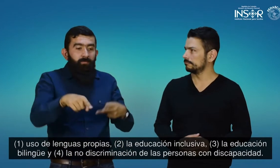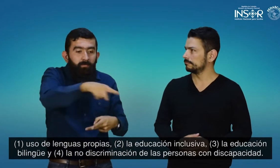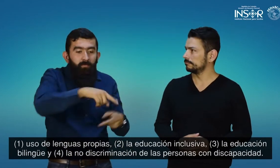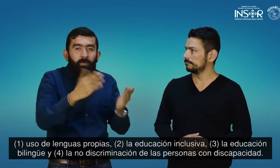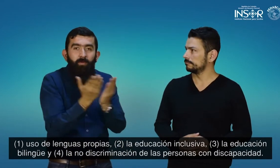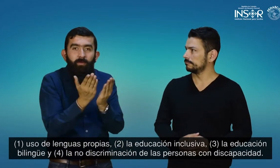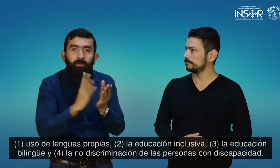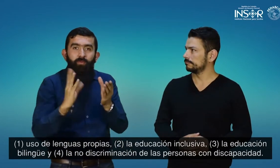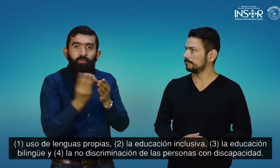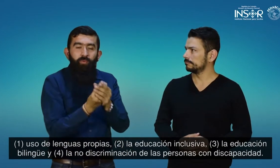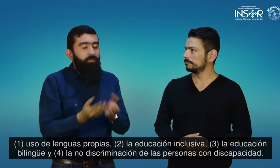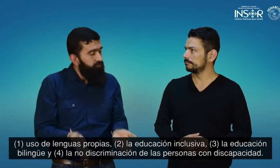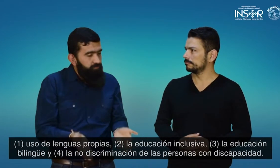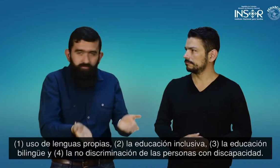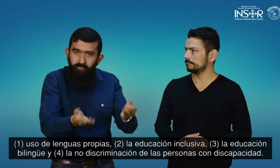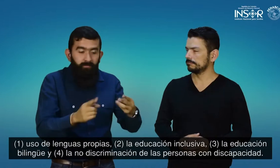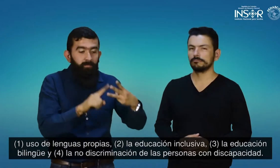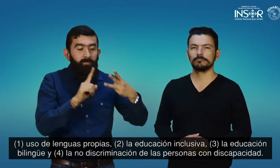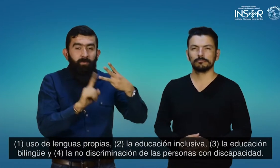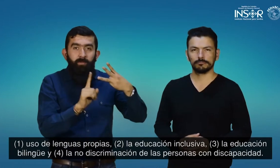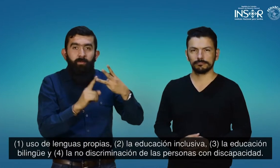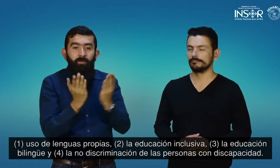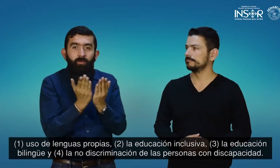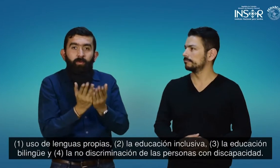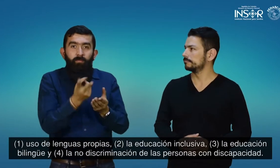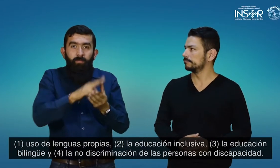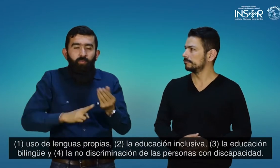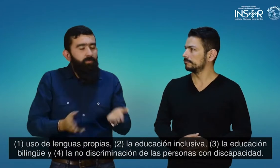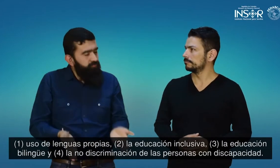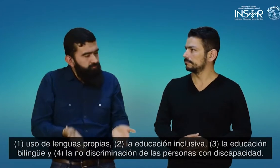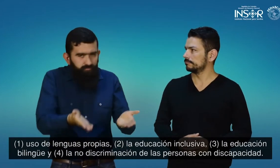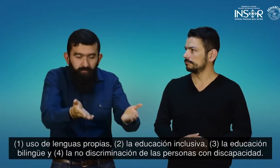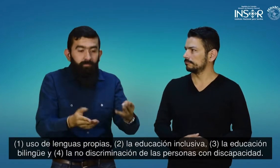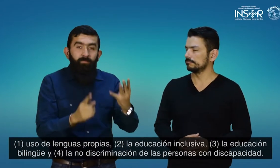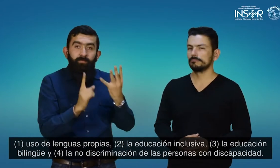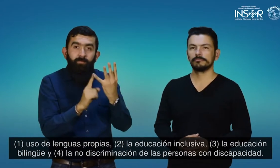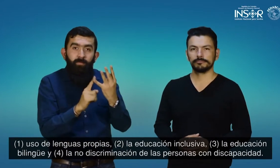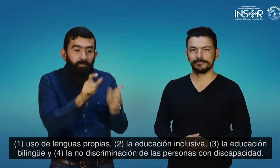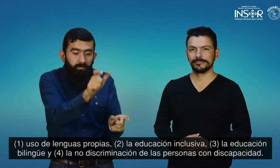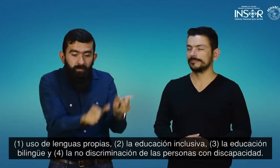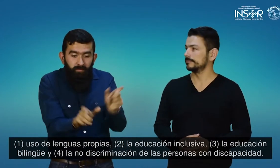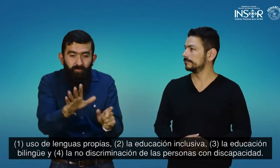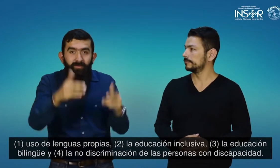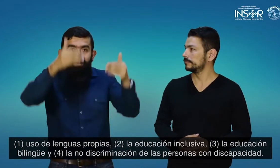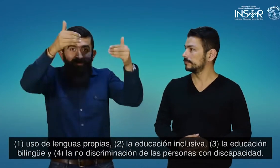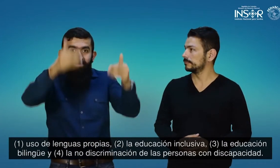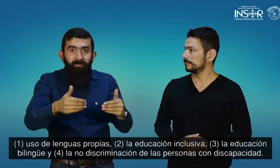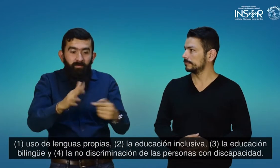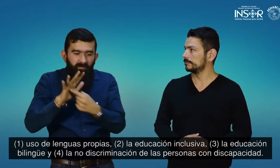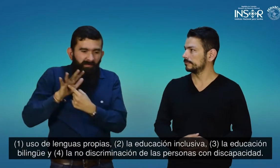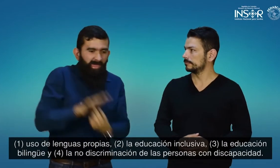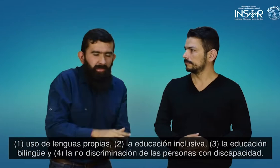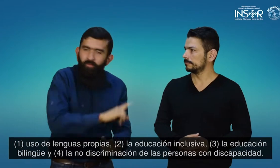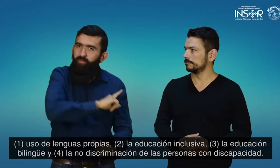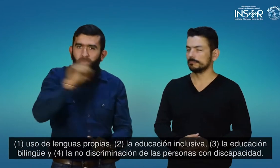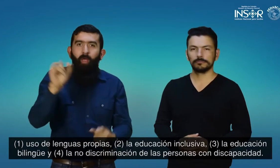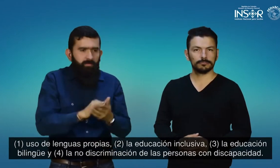Segundo, la educación inclusiva. Tercero, educación bilingüe. Y cuarto, la no